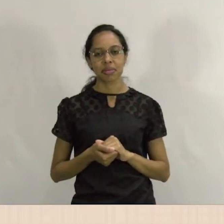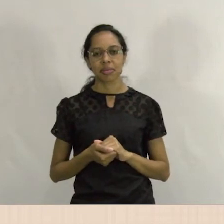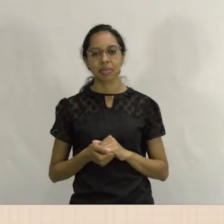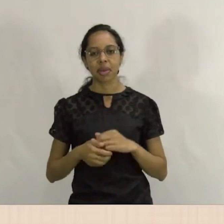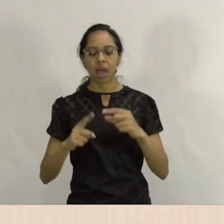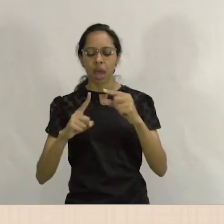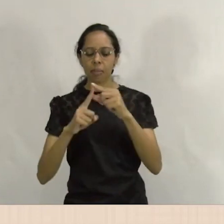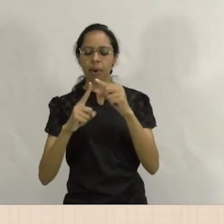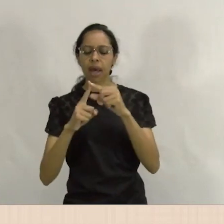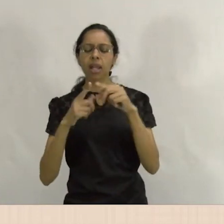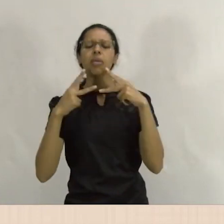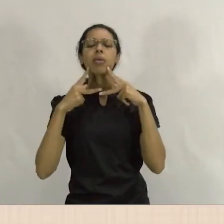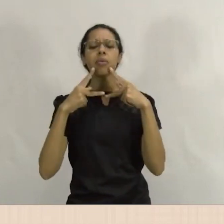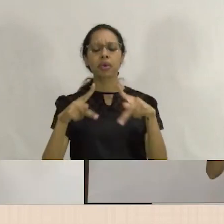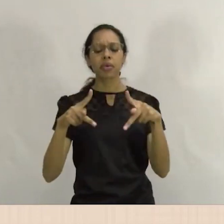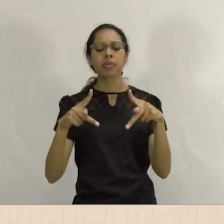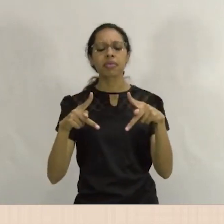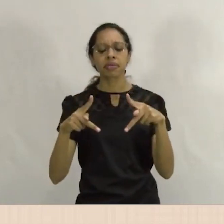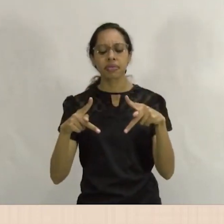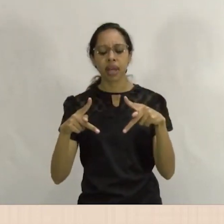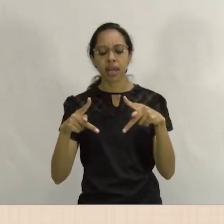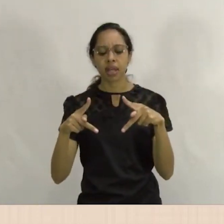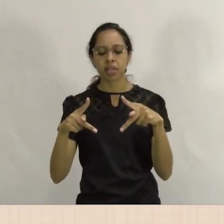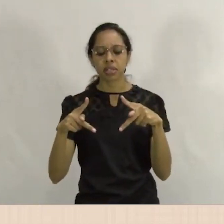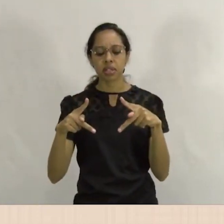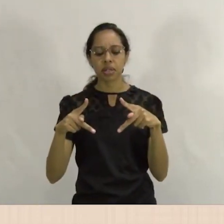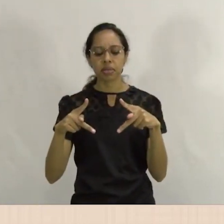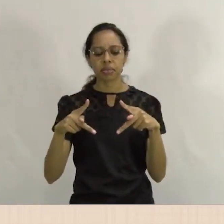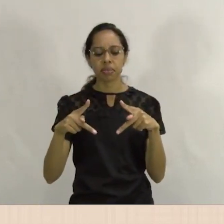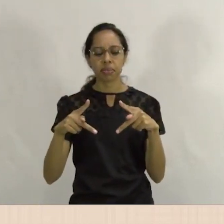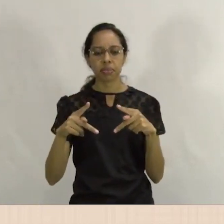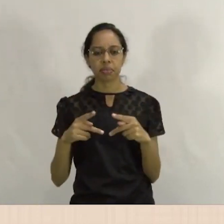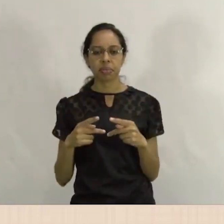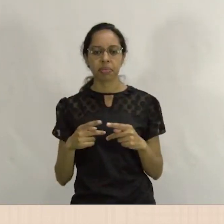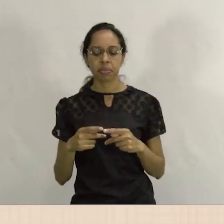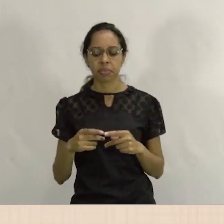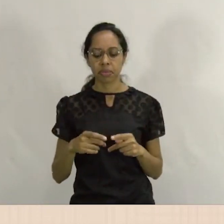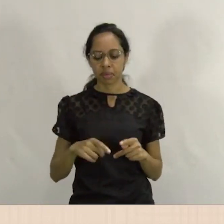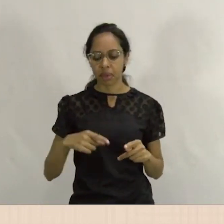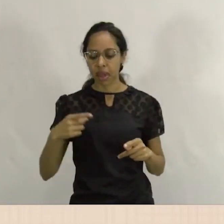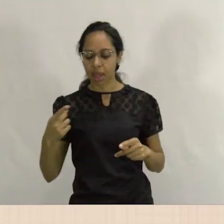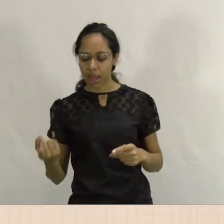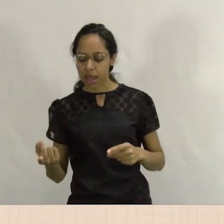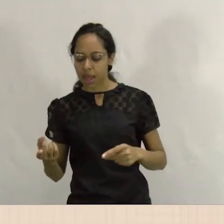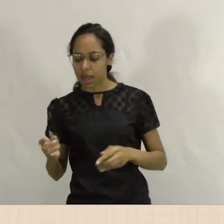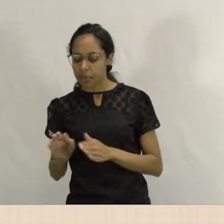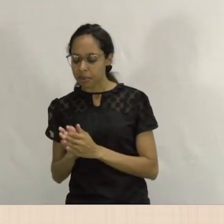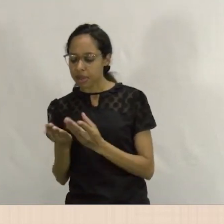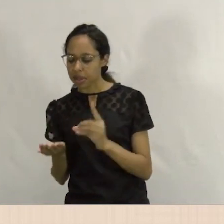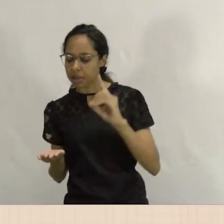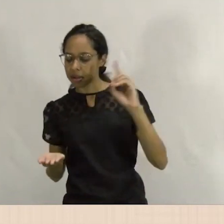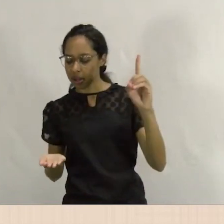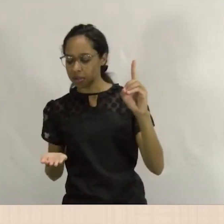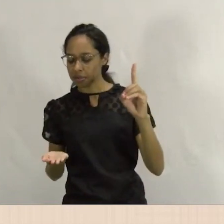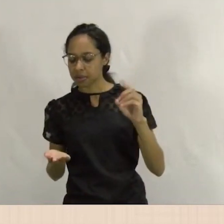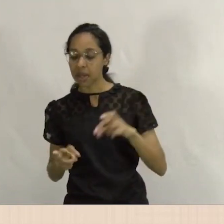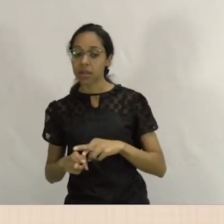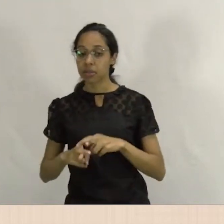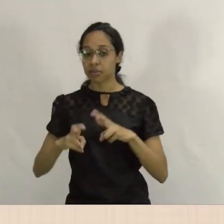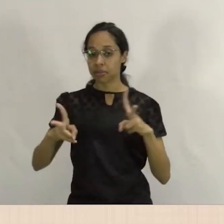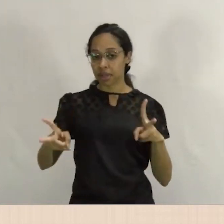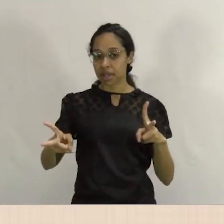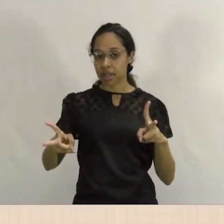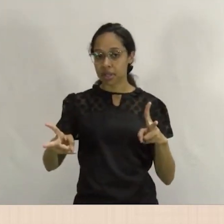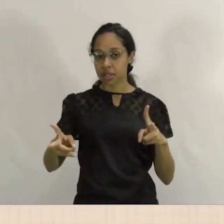palavra profética, a diferença entre a palavra profética e a palavra da Bíblia, que a palavra profética é o falar